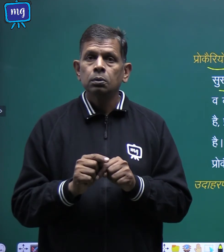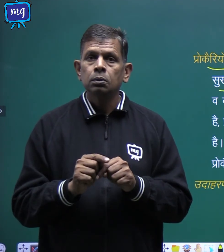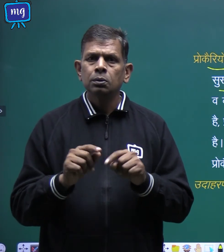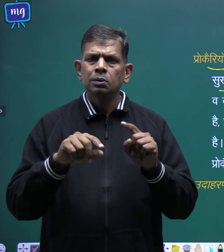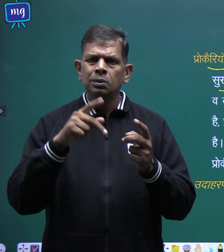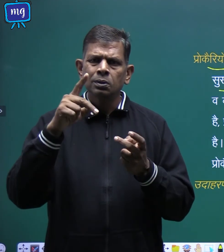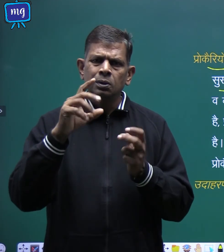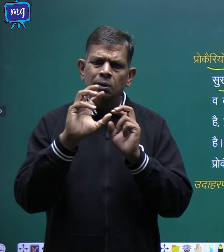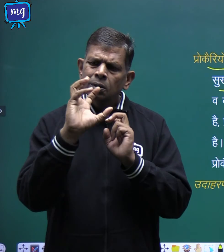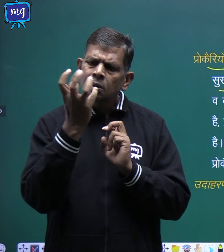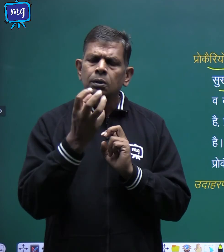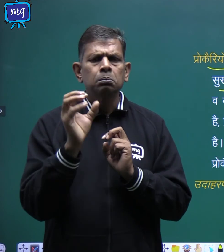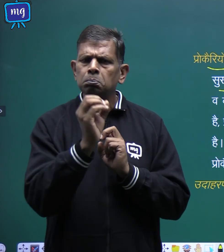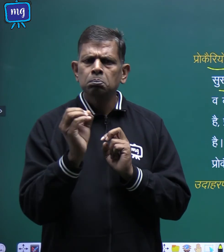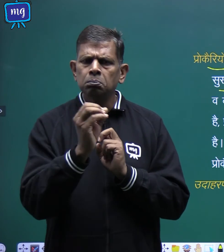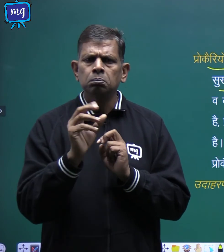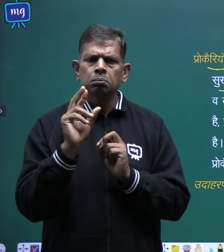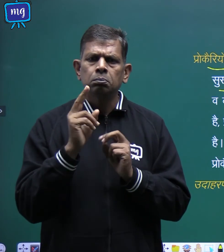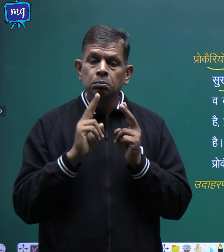केंद्रक नहीं पाया जाता,